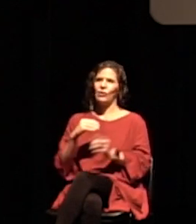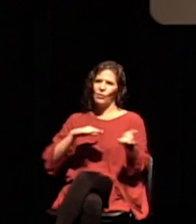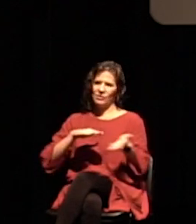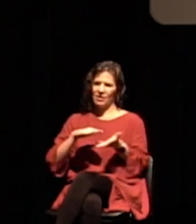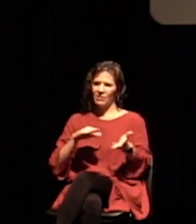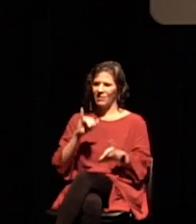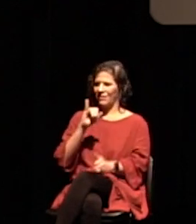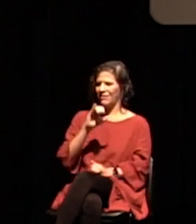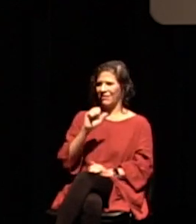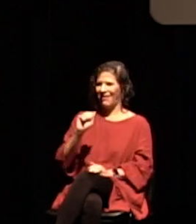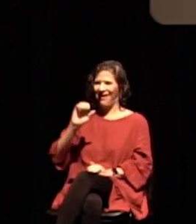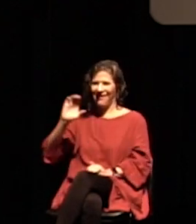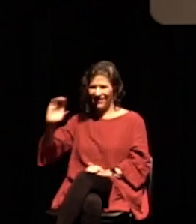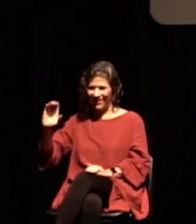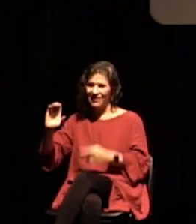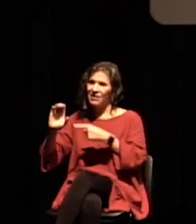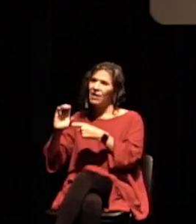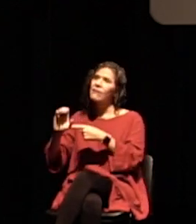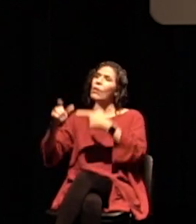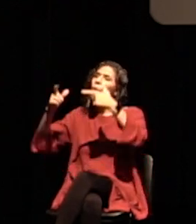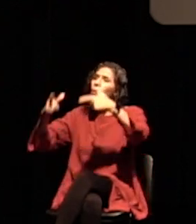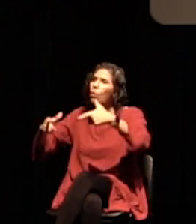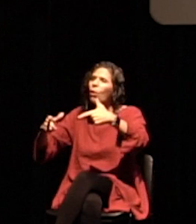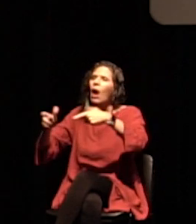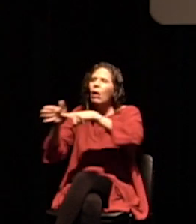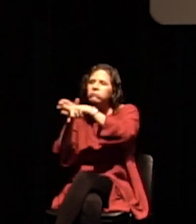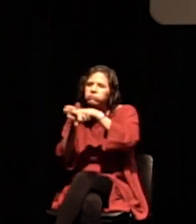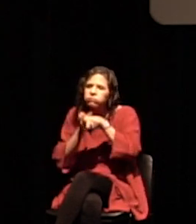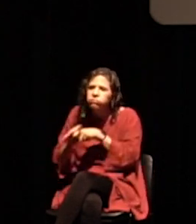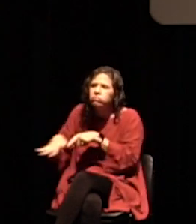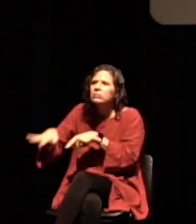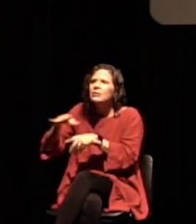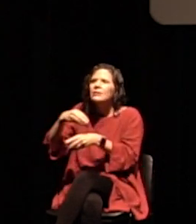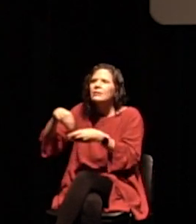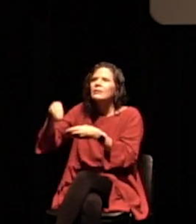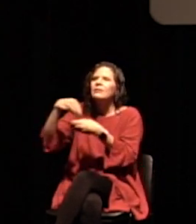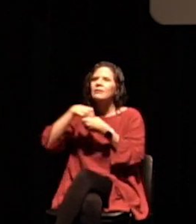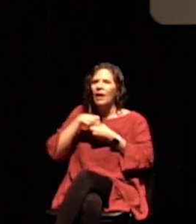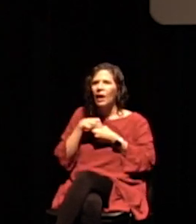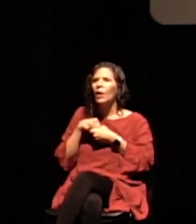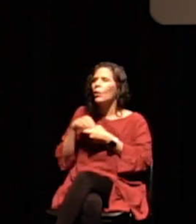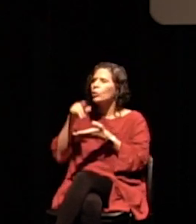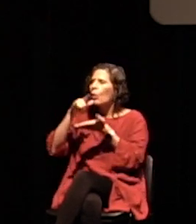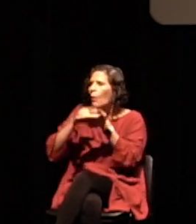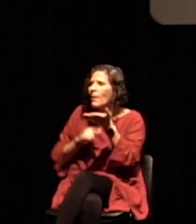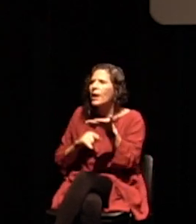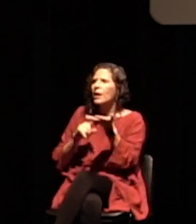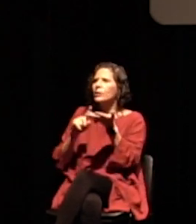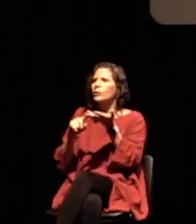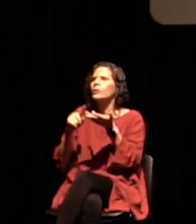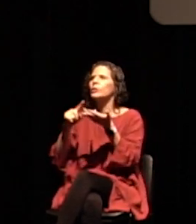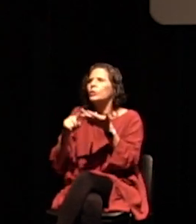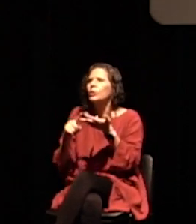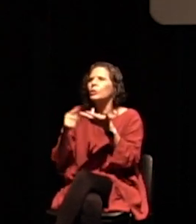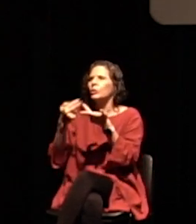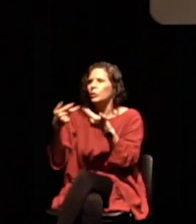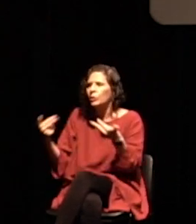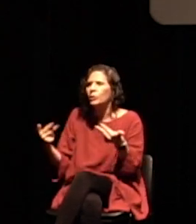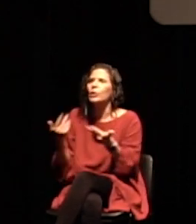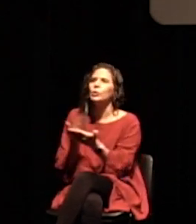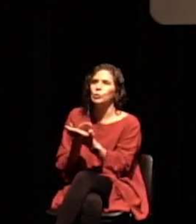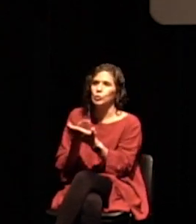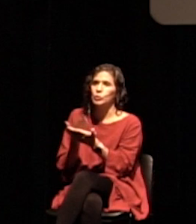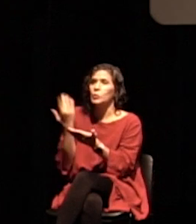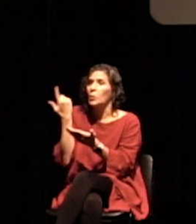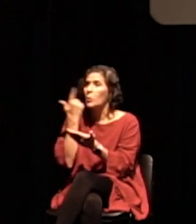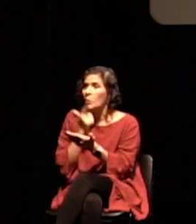foi um celeiro, né, que nos trouxe um repositório de documentos, né, para que houvesse essa